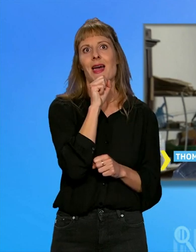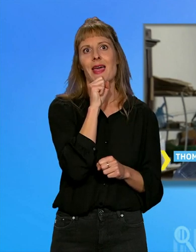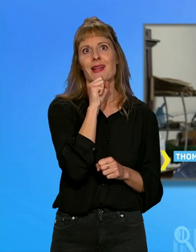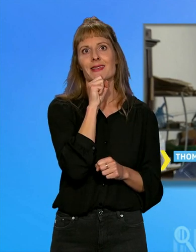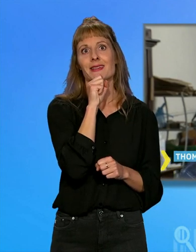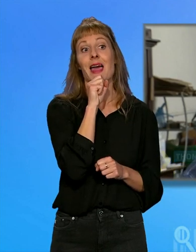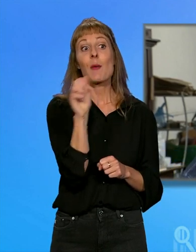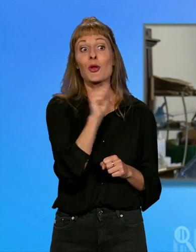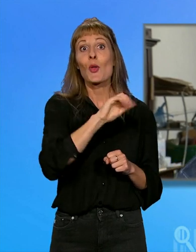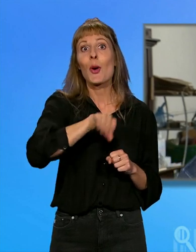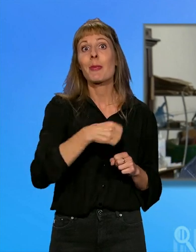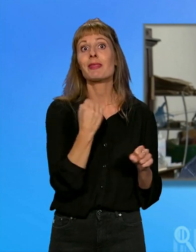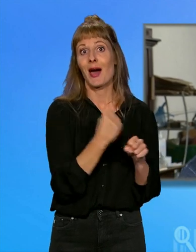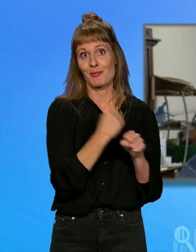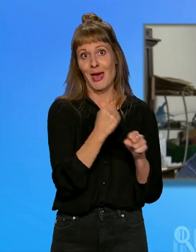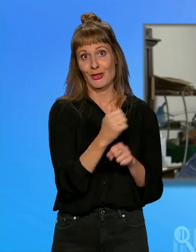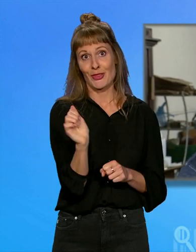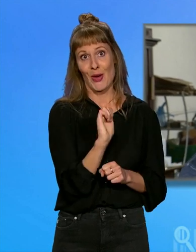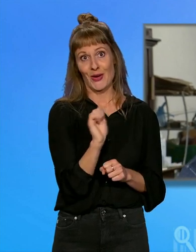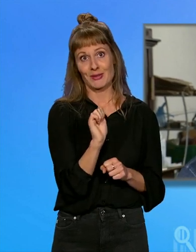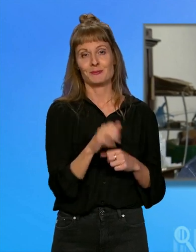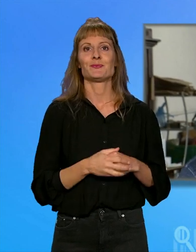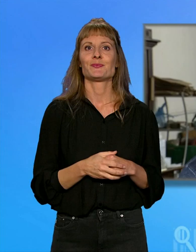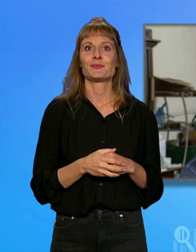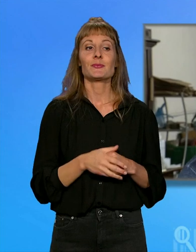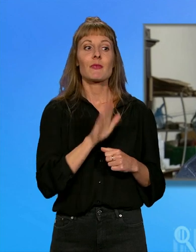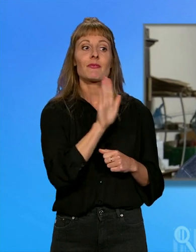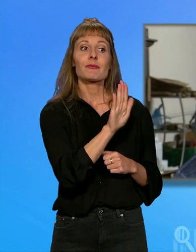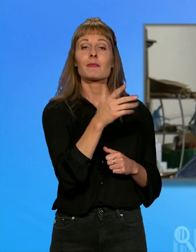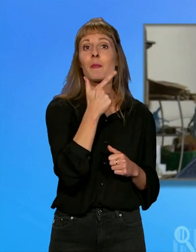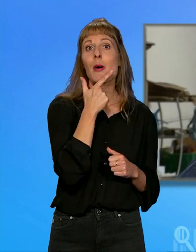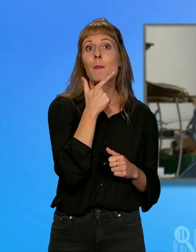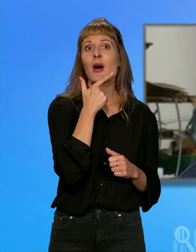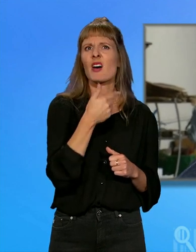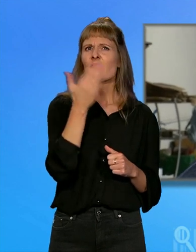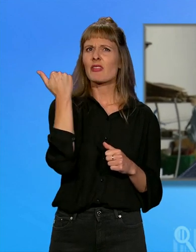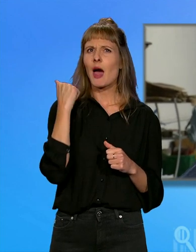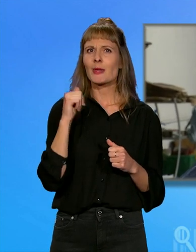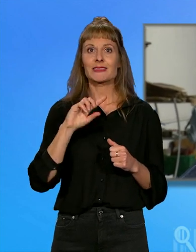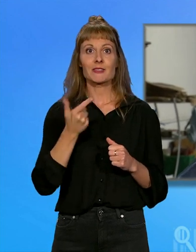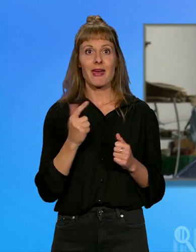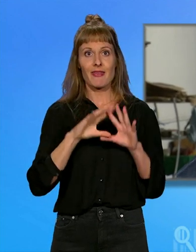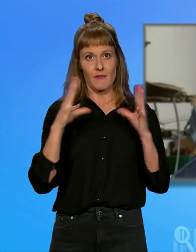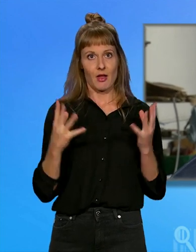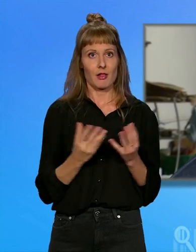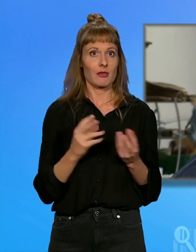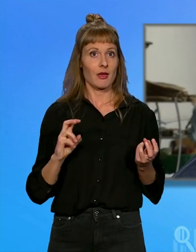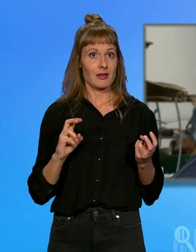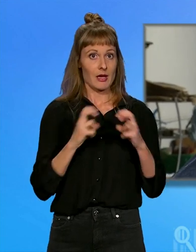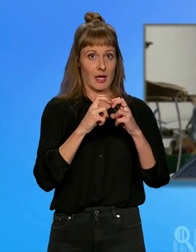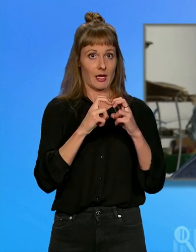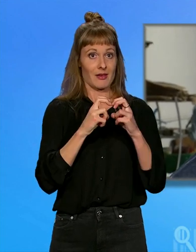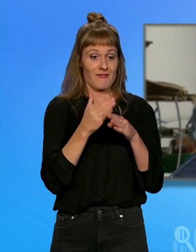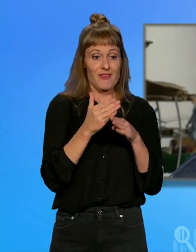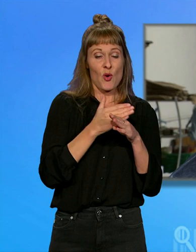Und sein Vater hat das kurz vor dem Zweiten Weltkrieg hat er irgendwie geschmeckt, dass er mal vielleicht eng wird